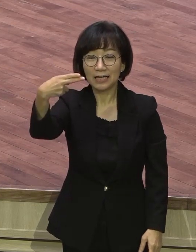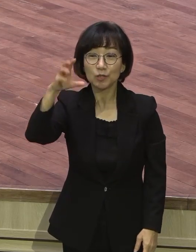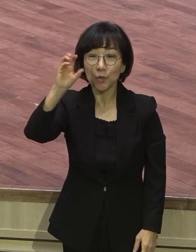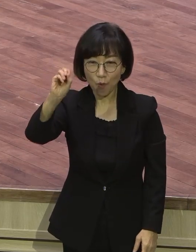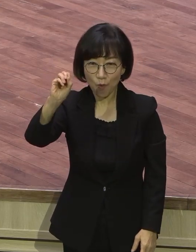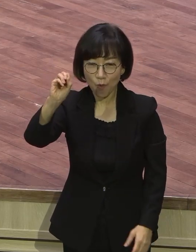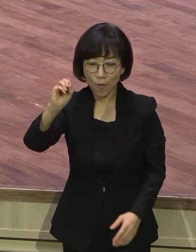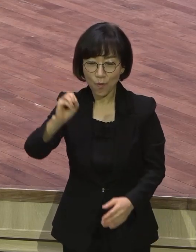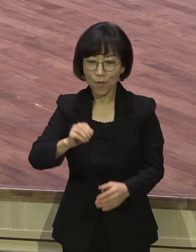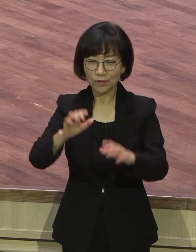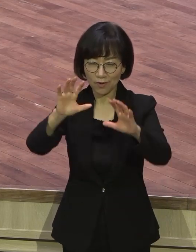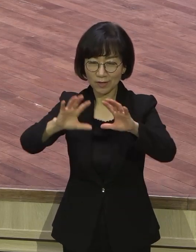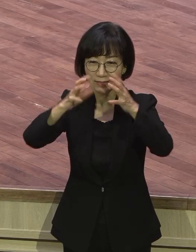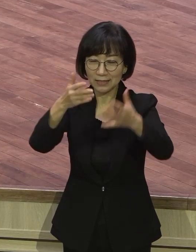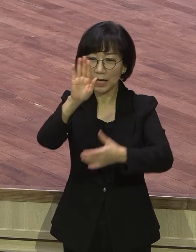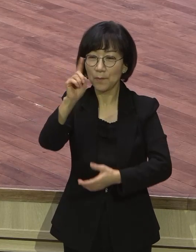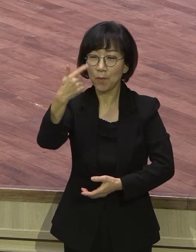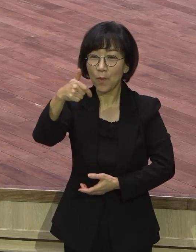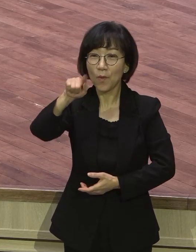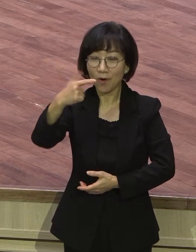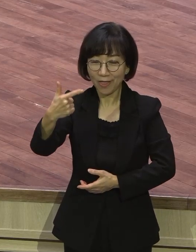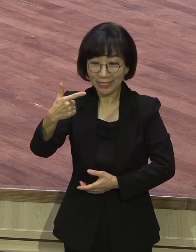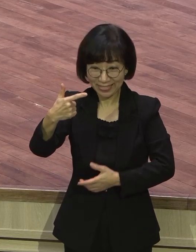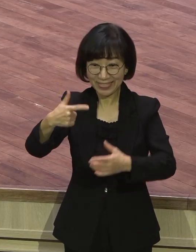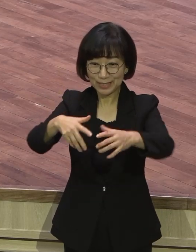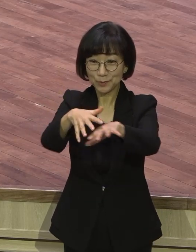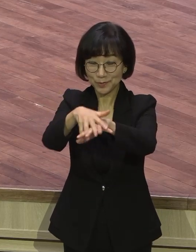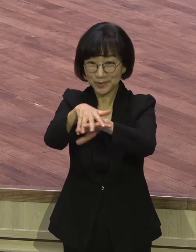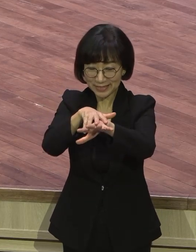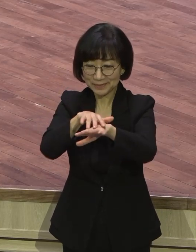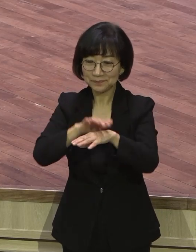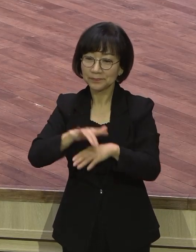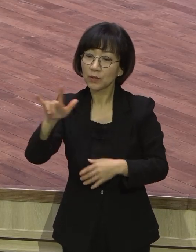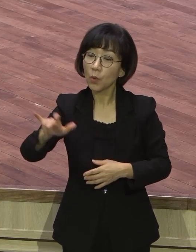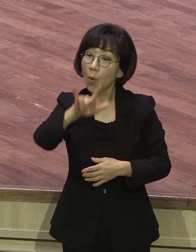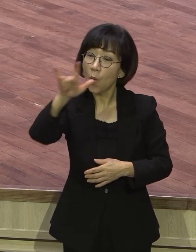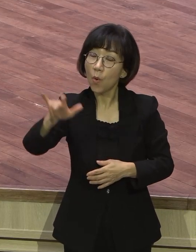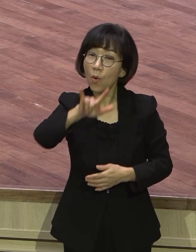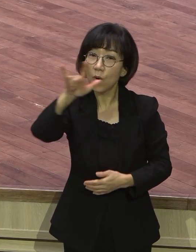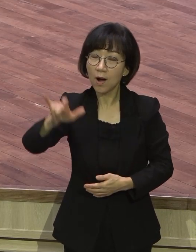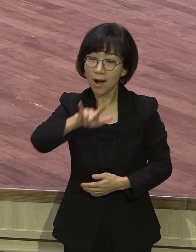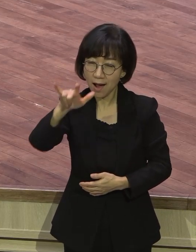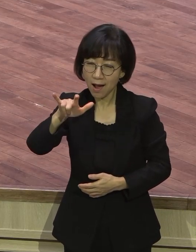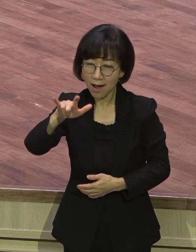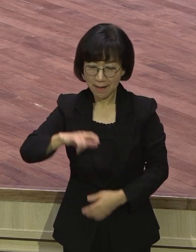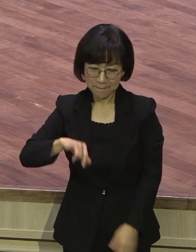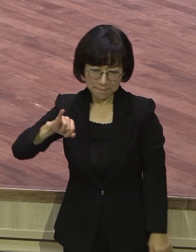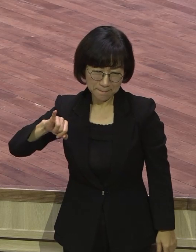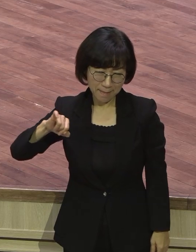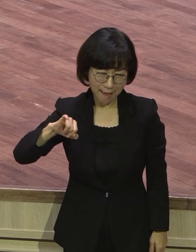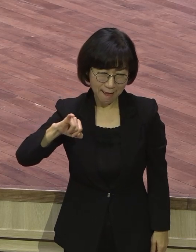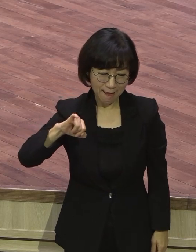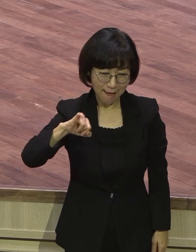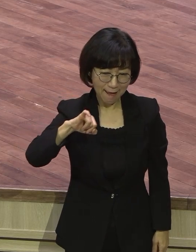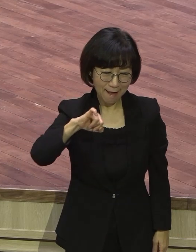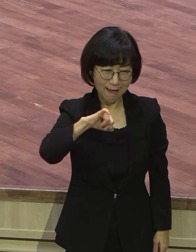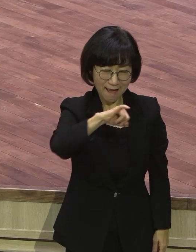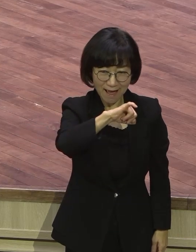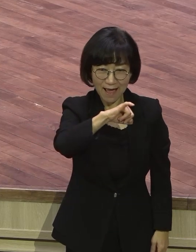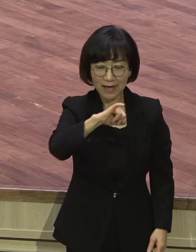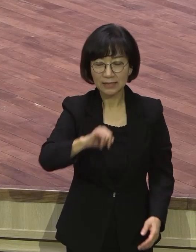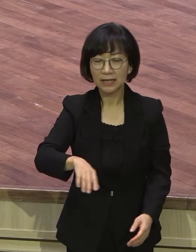지난주에 코로나19 바이러스를 팬데믹